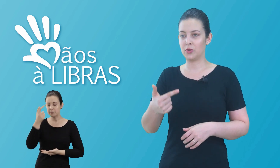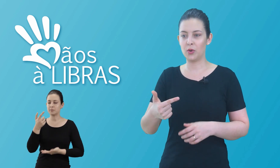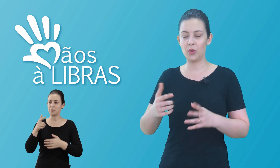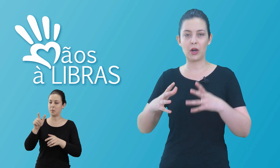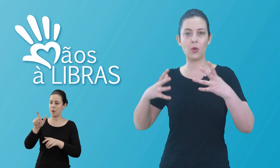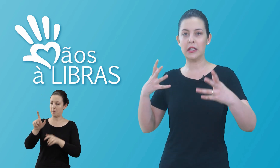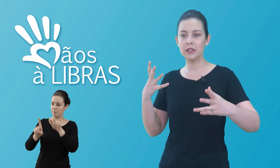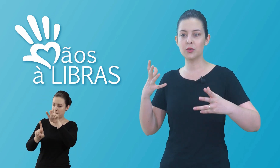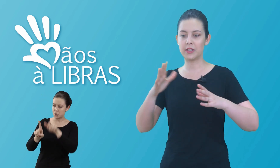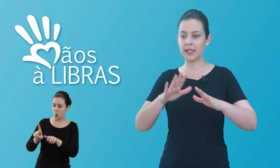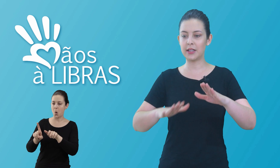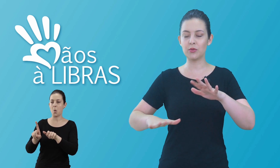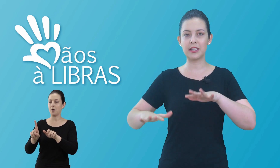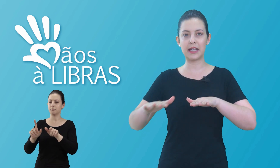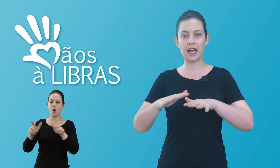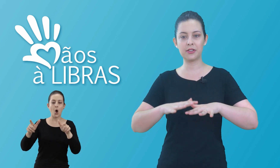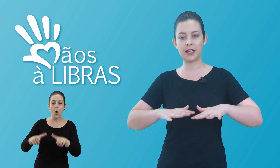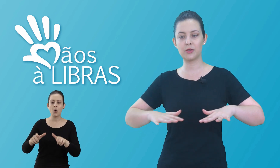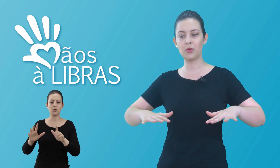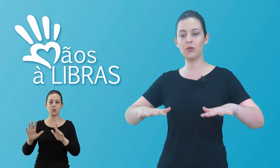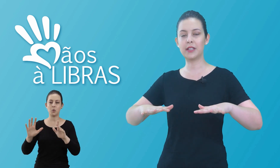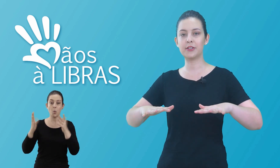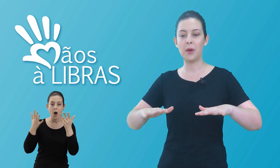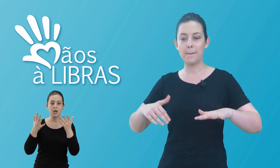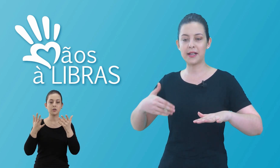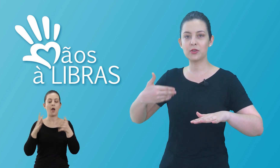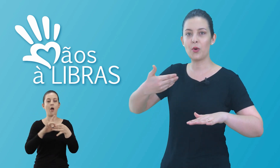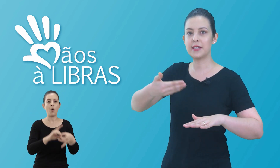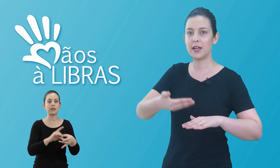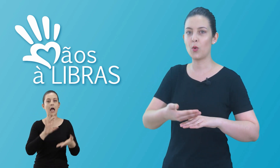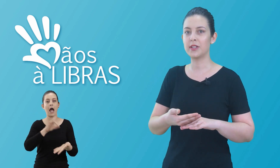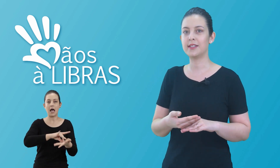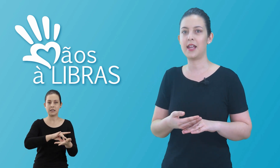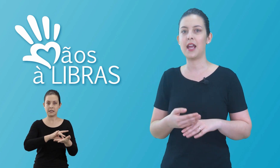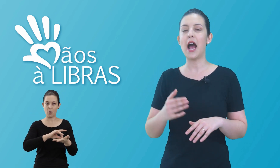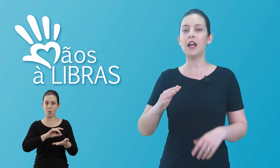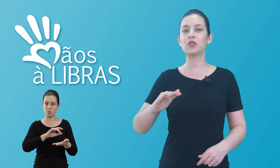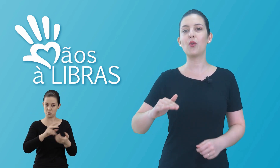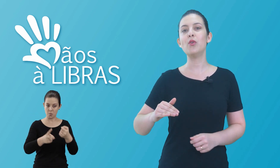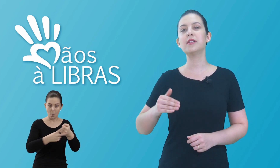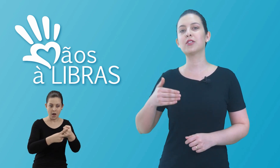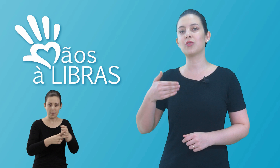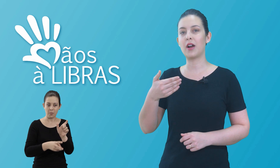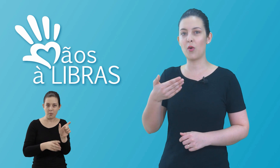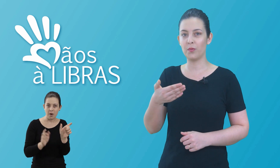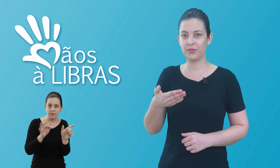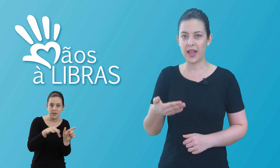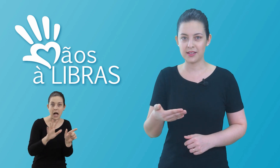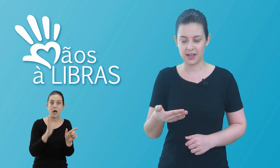a pessoa, quando, você tem que ter um cenário, você tem que ter um contexto para as coisas acontecerem. As coisas